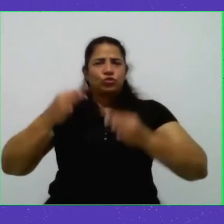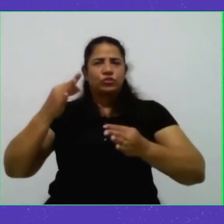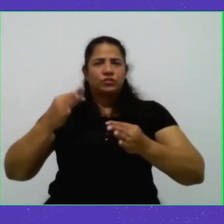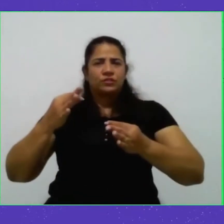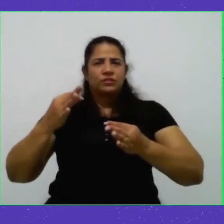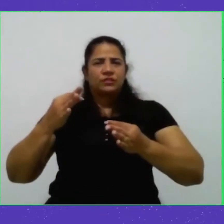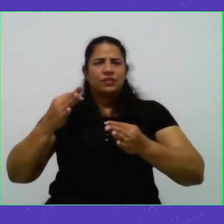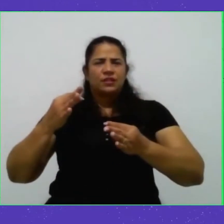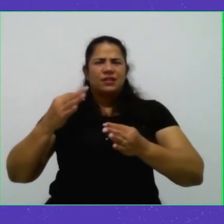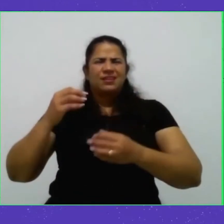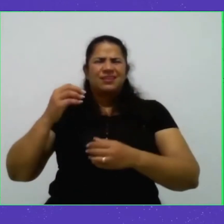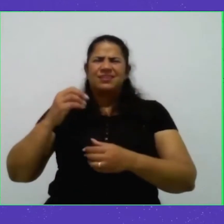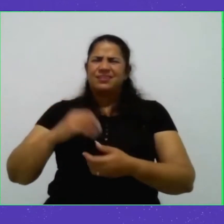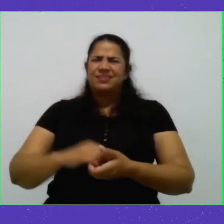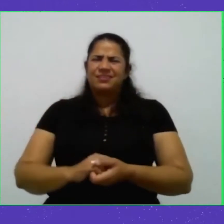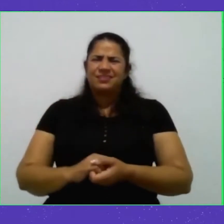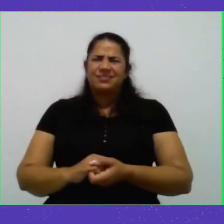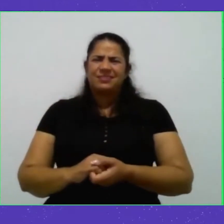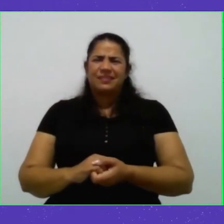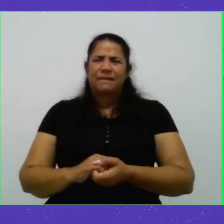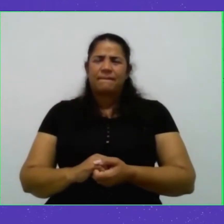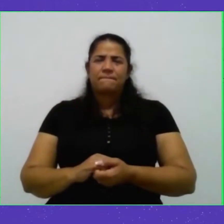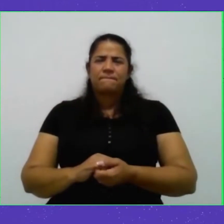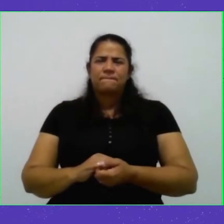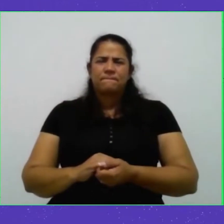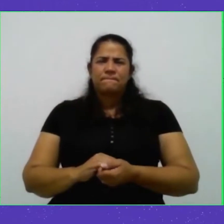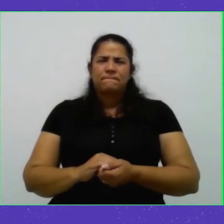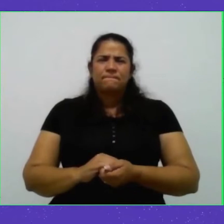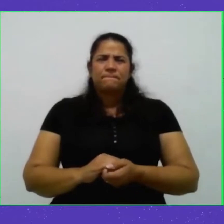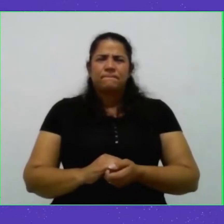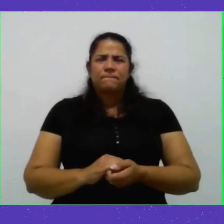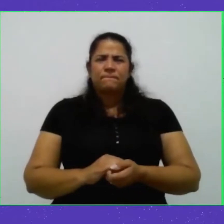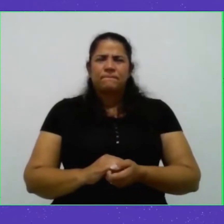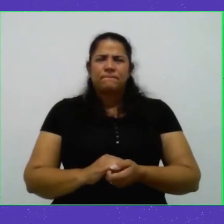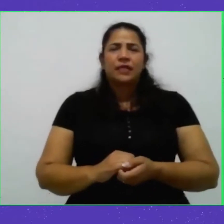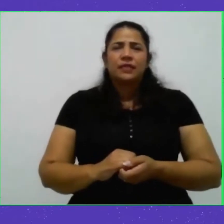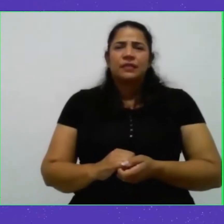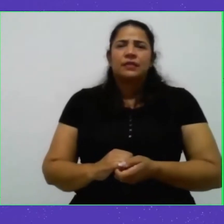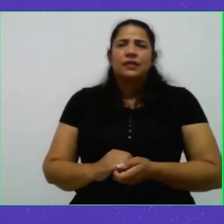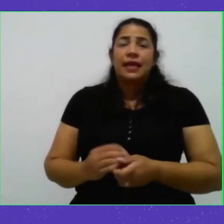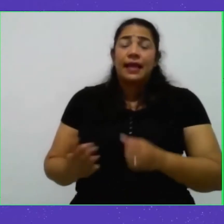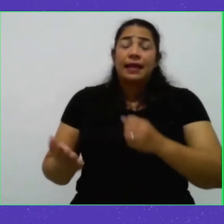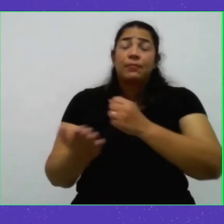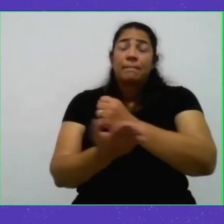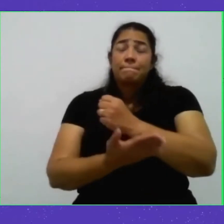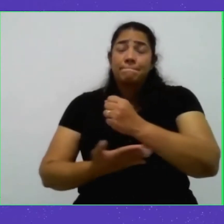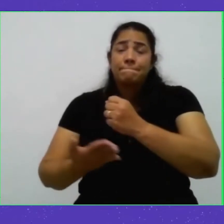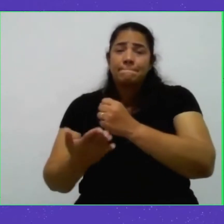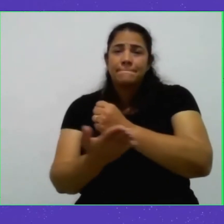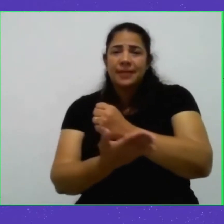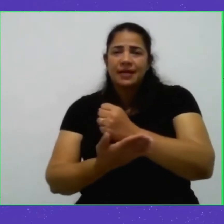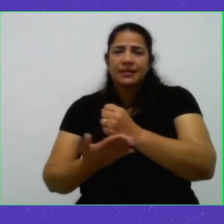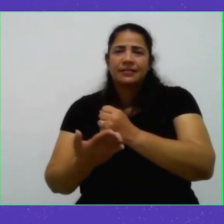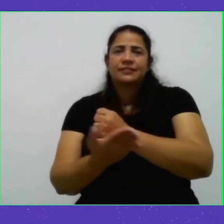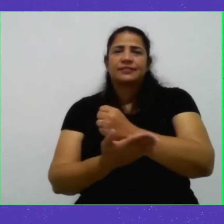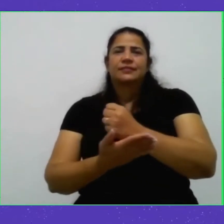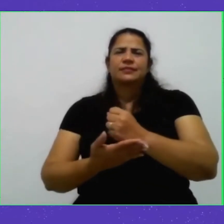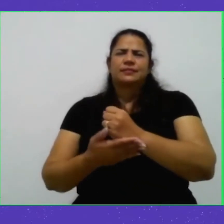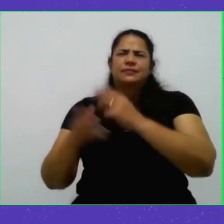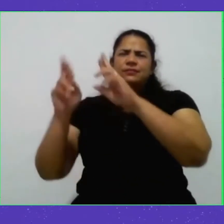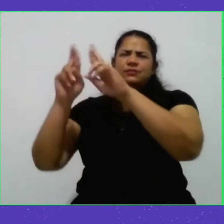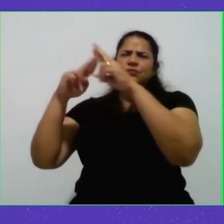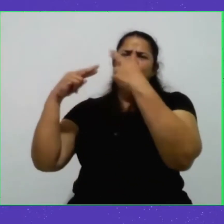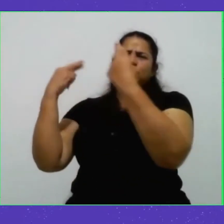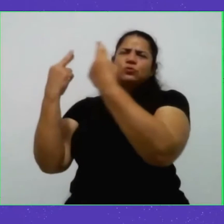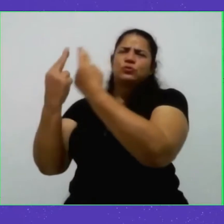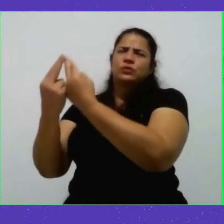e verdade te precedem. O reino dos céus tem a justiça como uma base sólida. Os que vivem no reino dos céus não